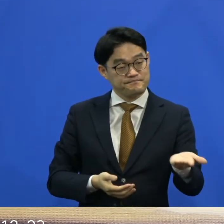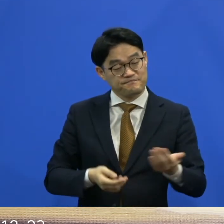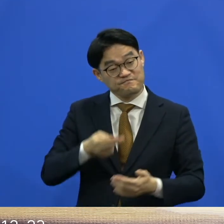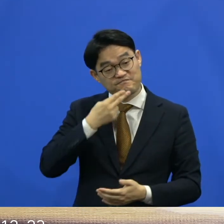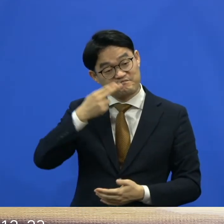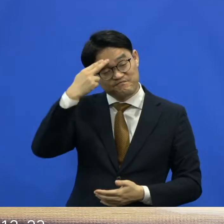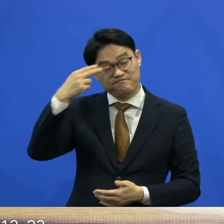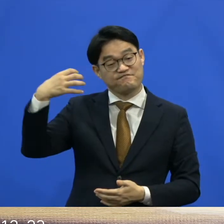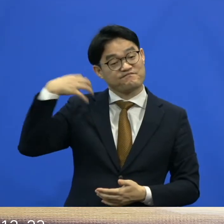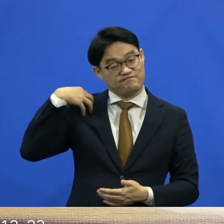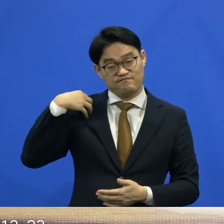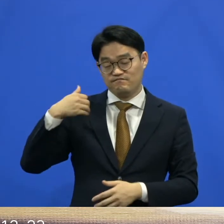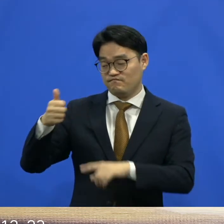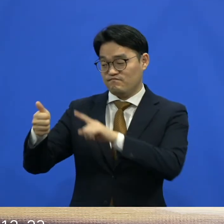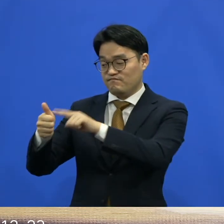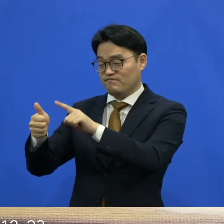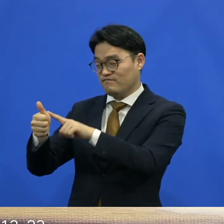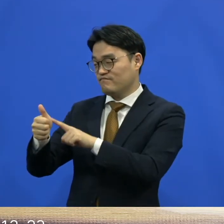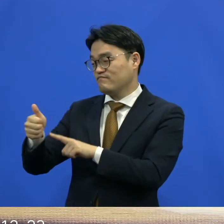실망스러워지게 했어요.